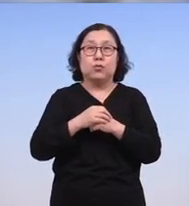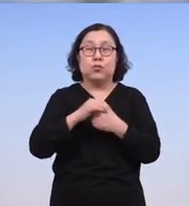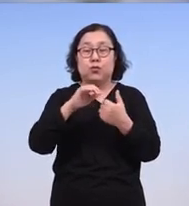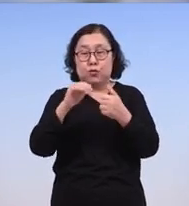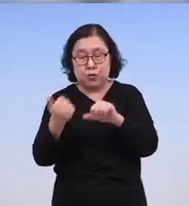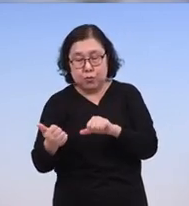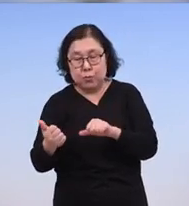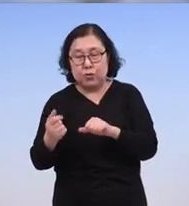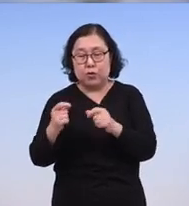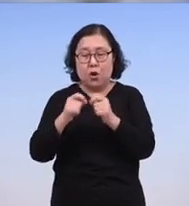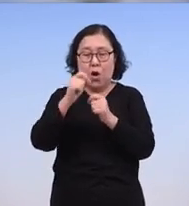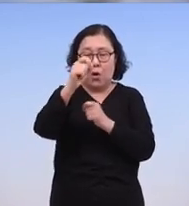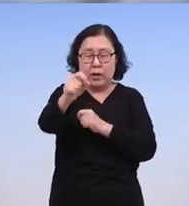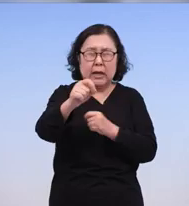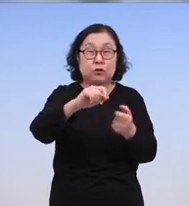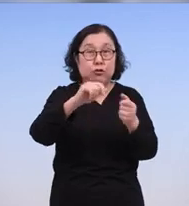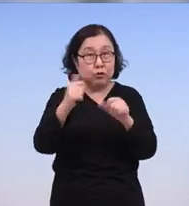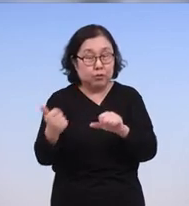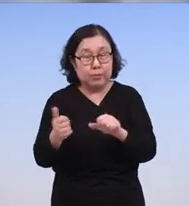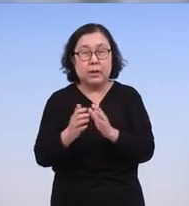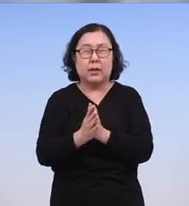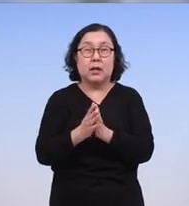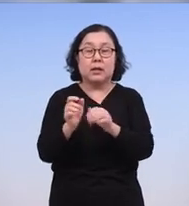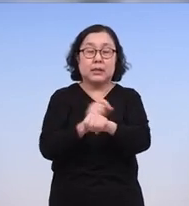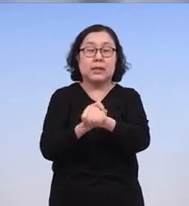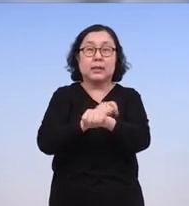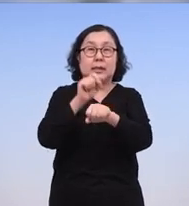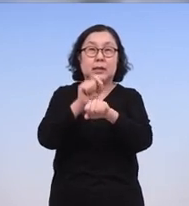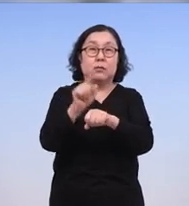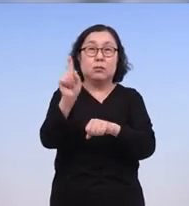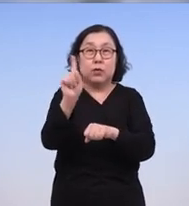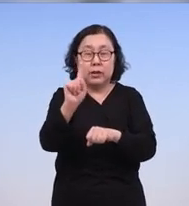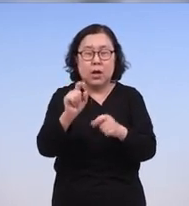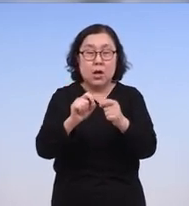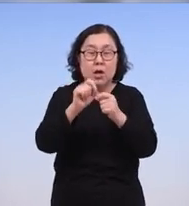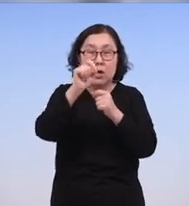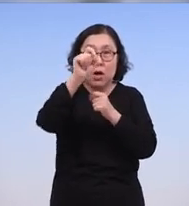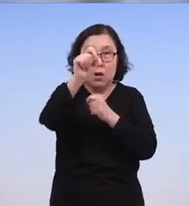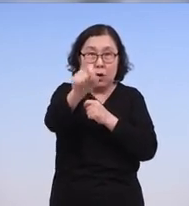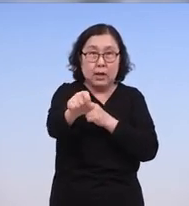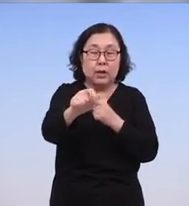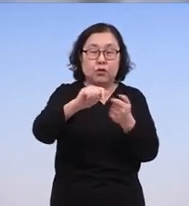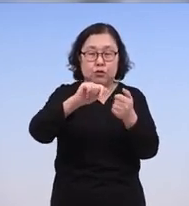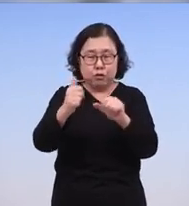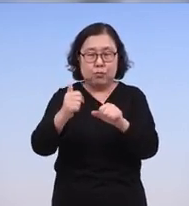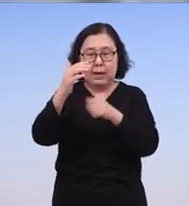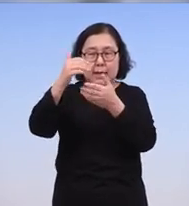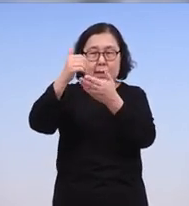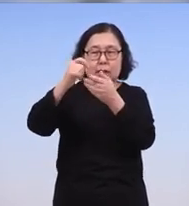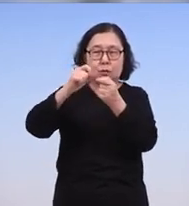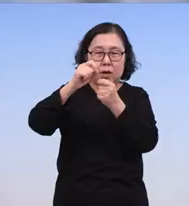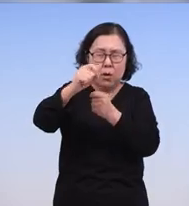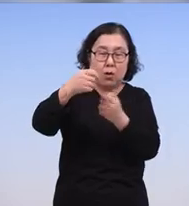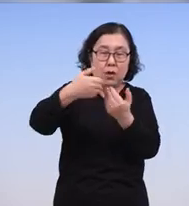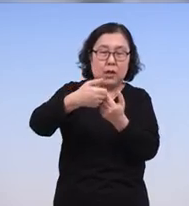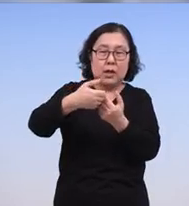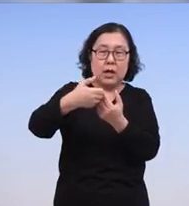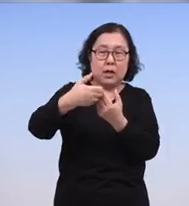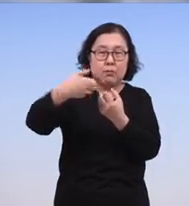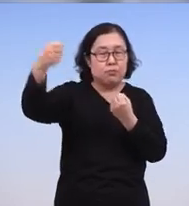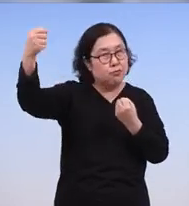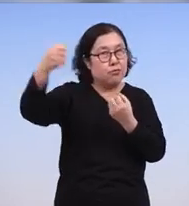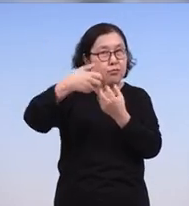진시황이 두려워해야 될 죽음이 영원한 죽음인데, 영원한 죽음의 특징이 뭐라 그랬습니까? 영원한 죽음은